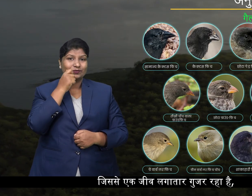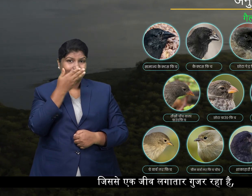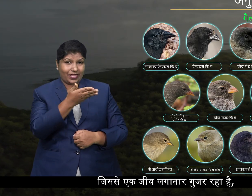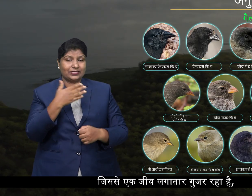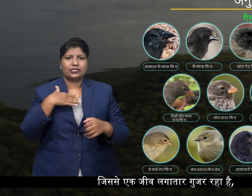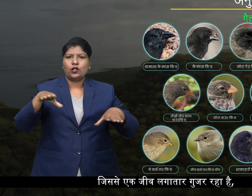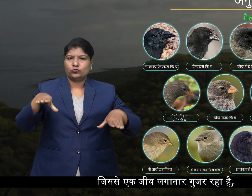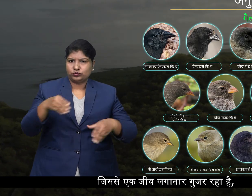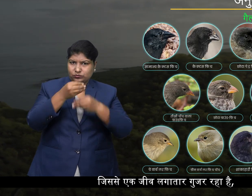लगातार गुजर रहा है,